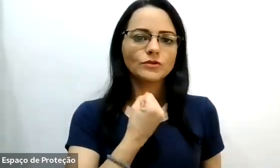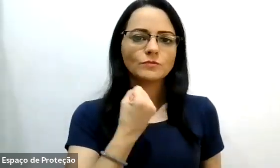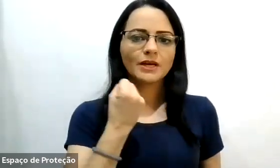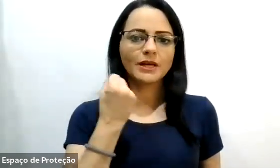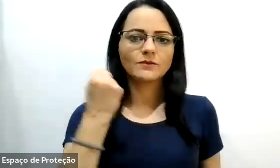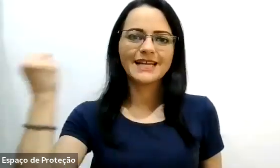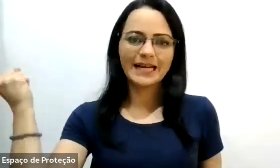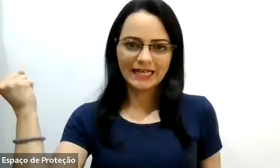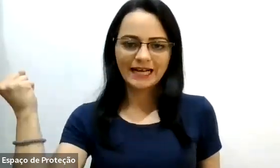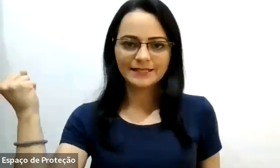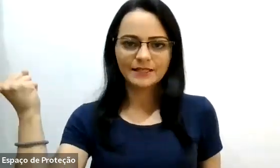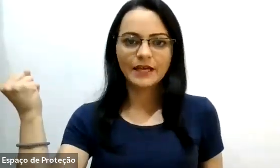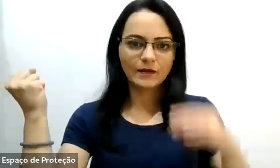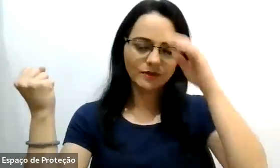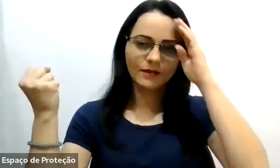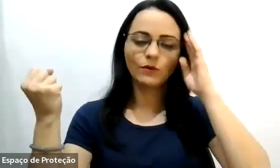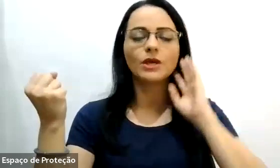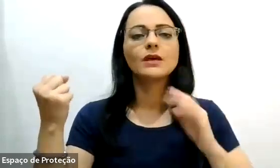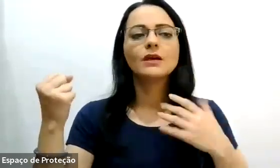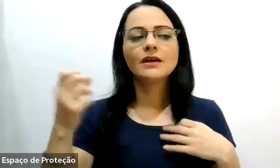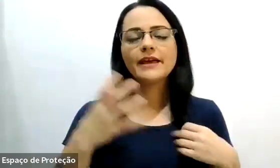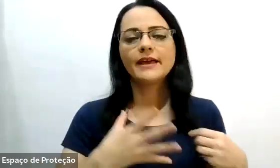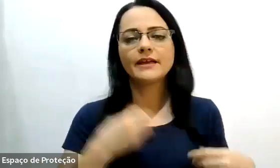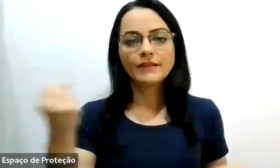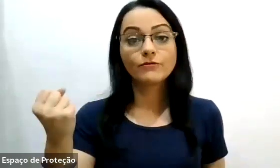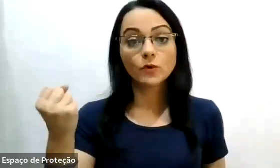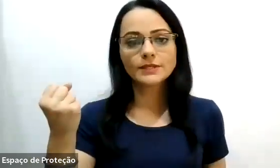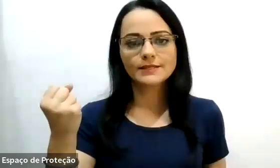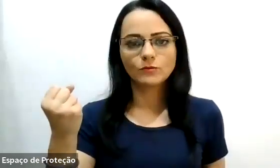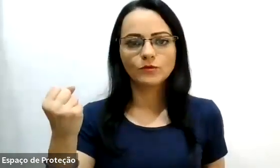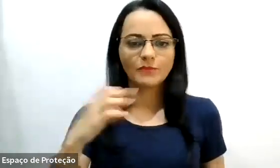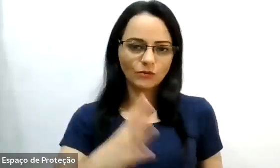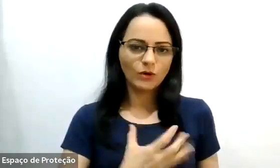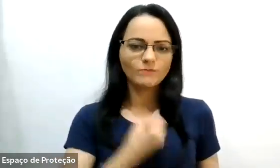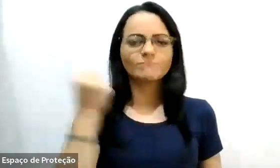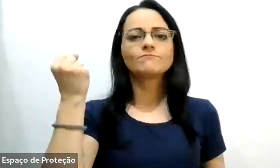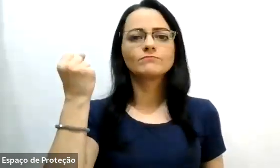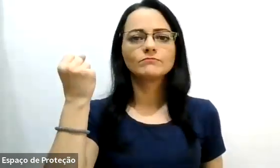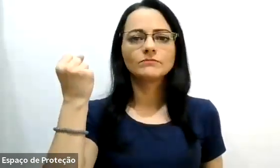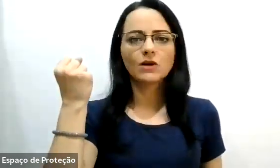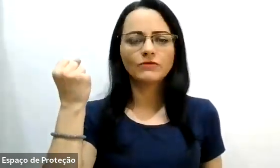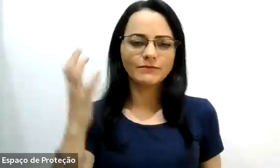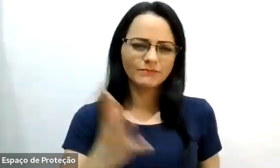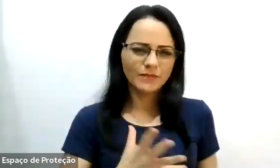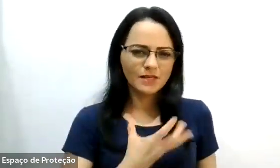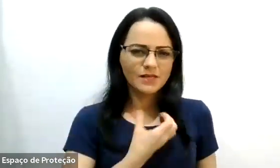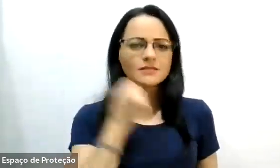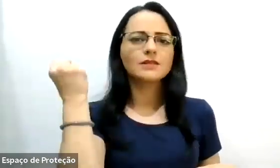nossos pecados e arrancasse. Ele é um sinal que tem força no movimento, ó. Salvar,